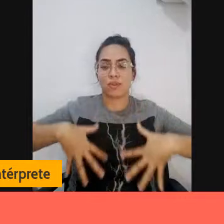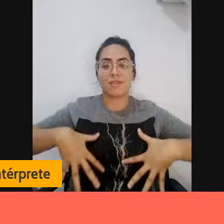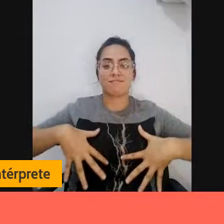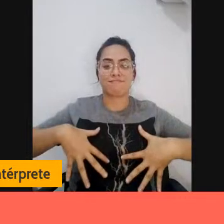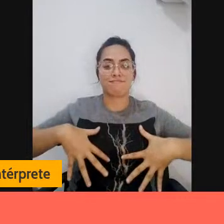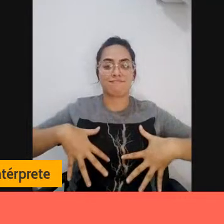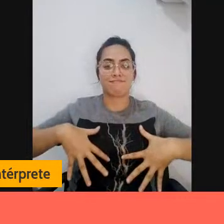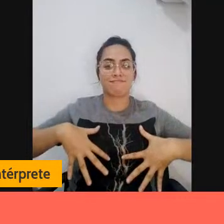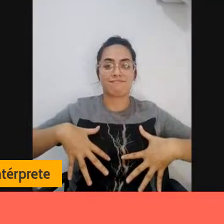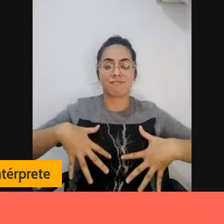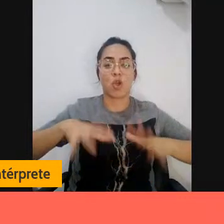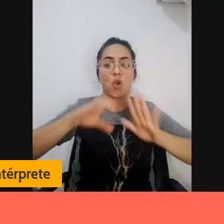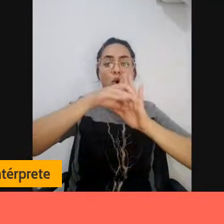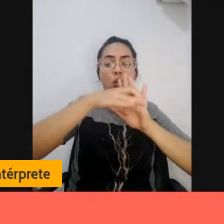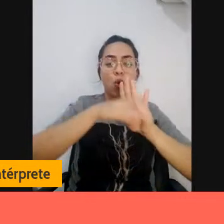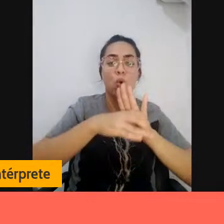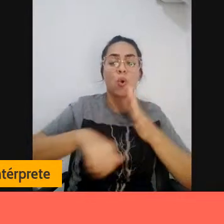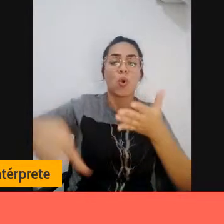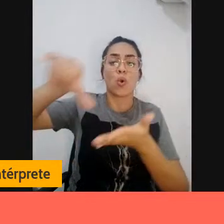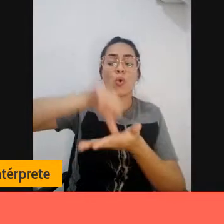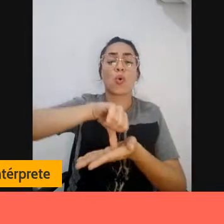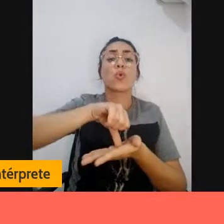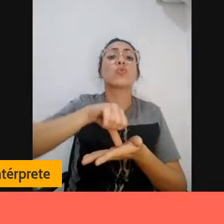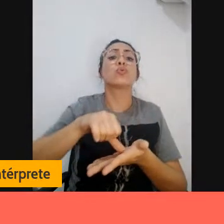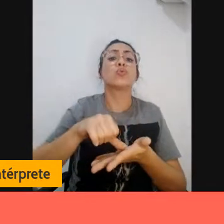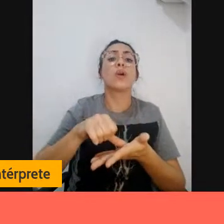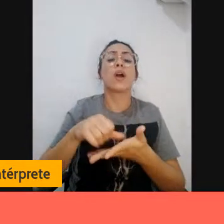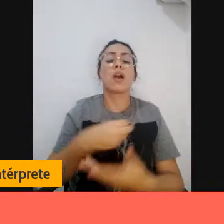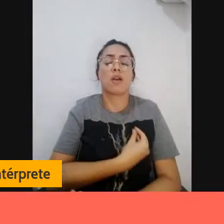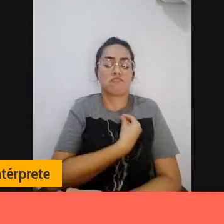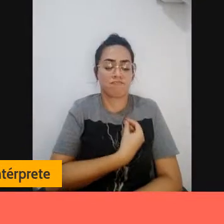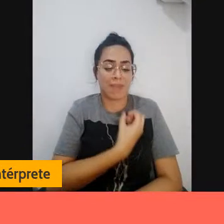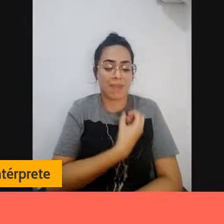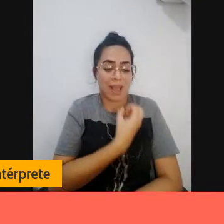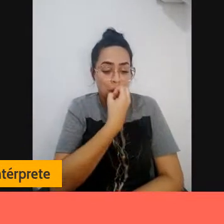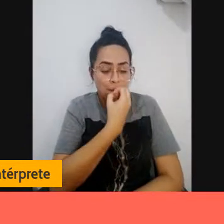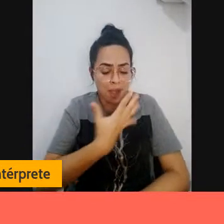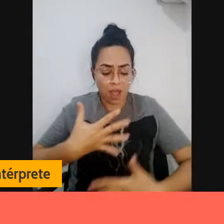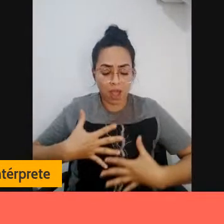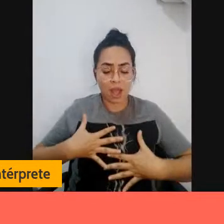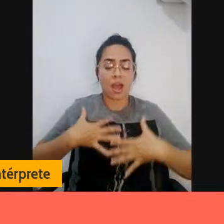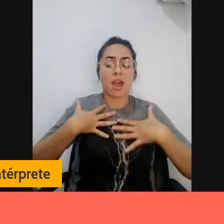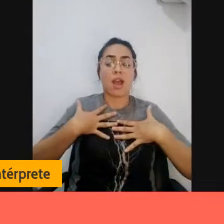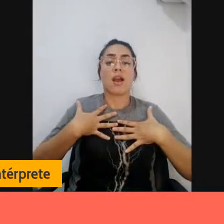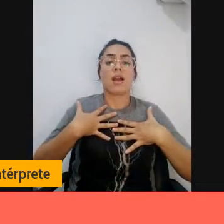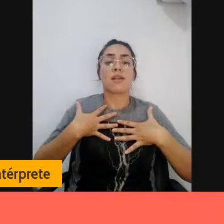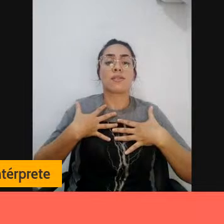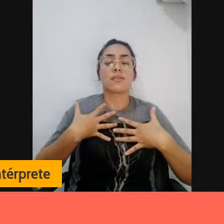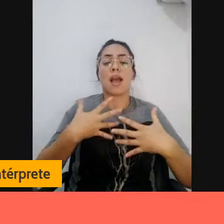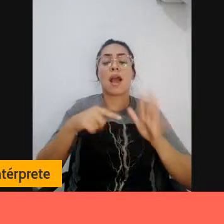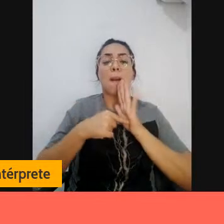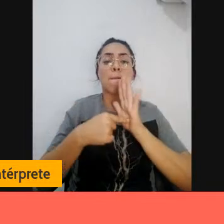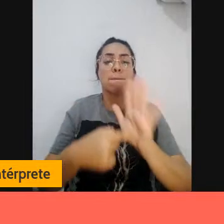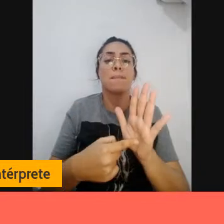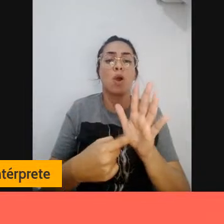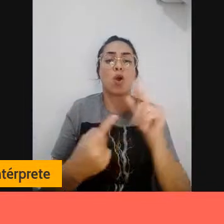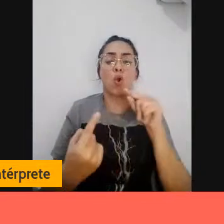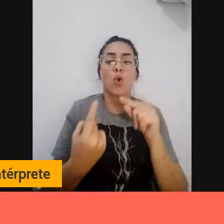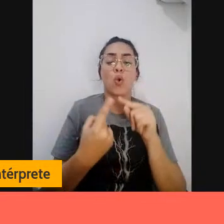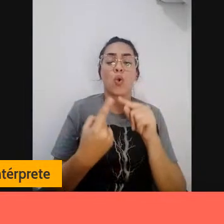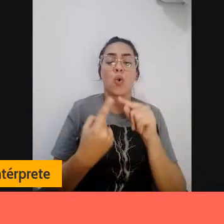O conceito central de bem, viver bem, representa uma alternativa aos